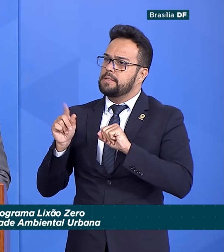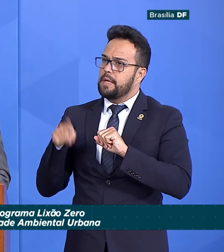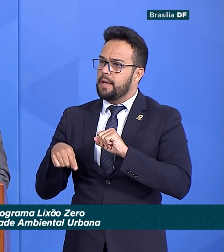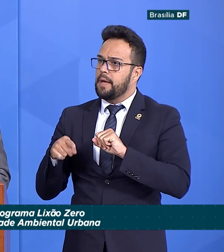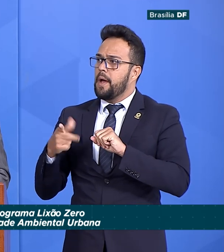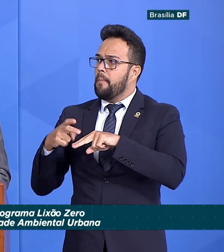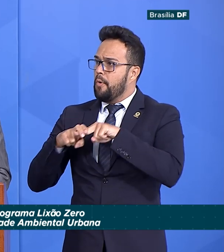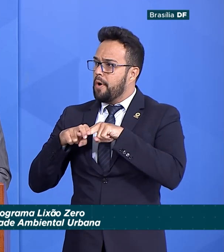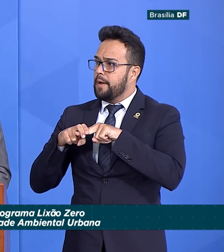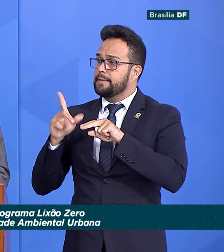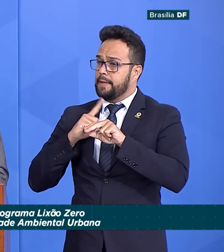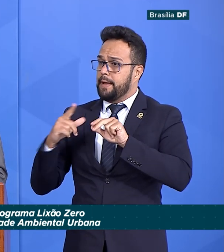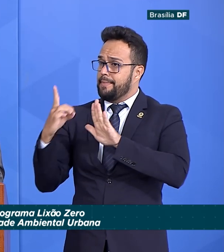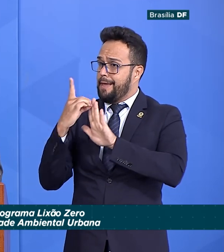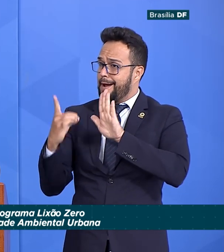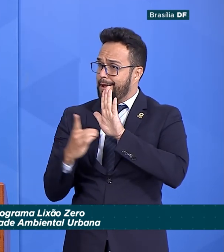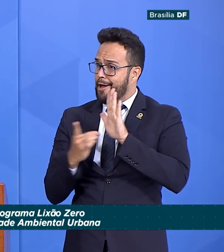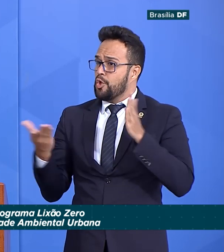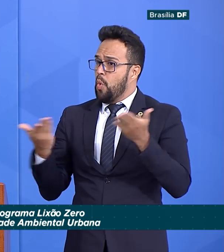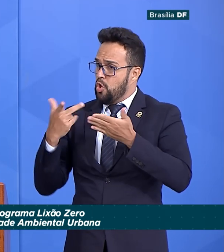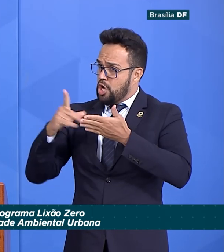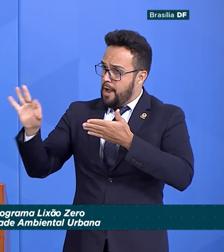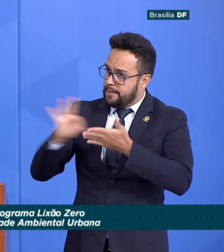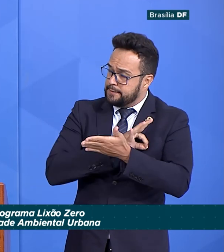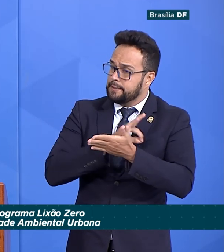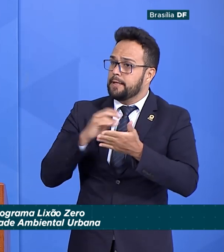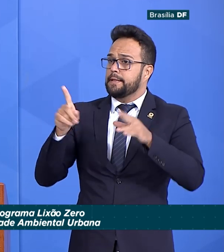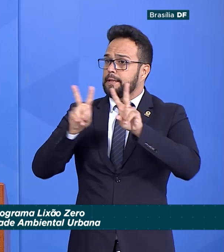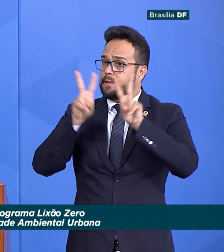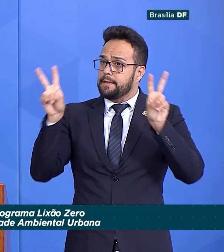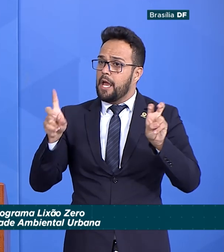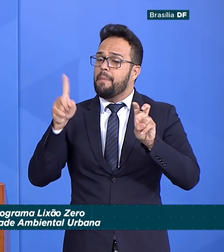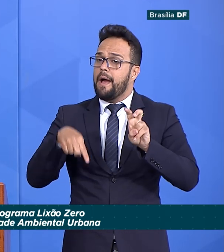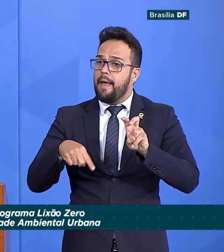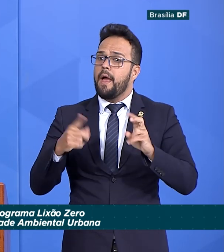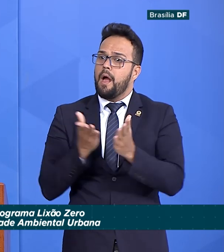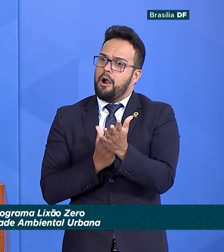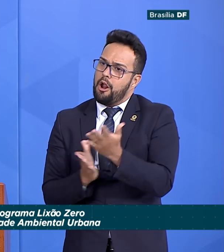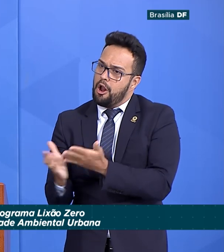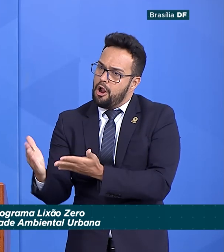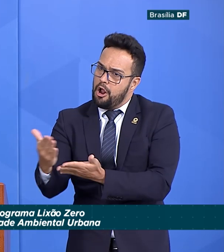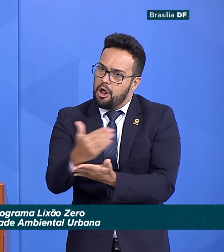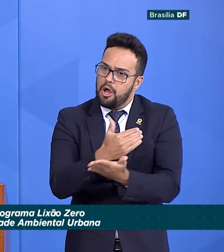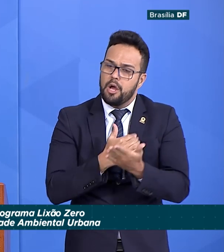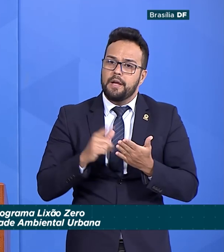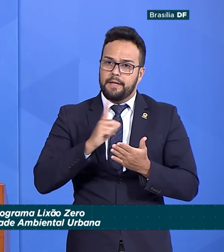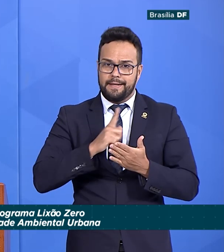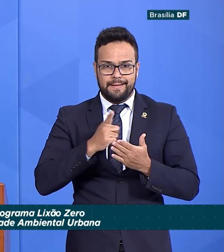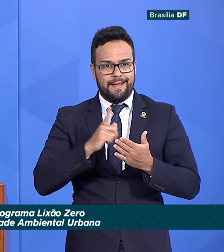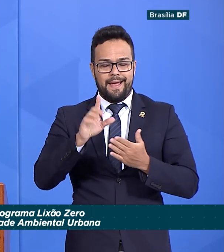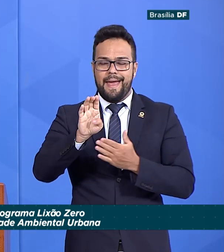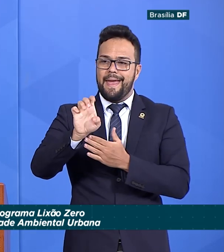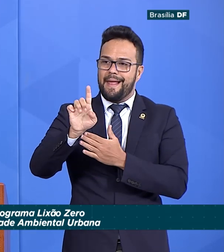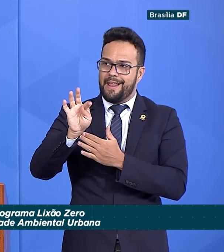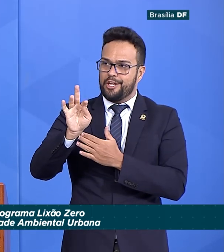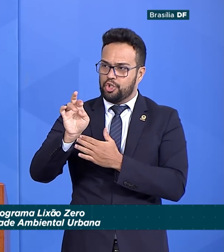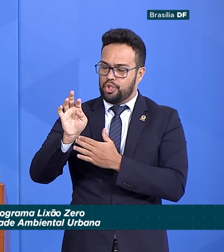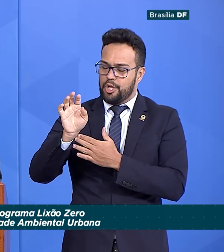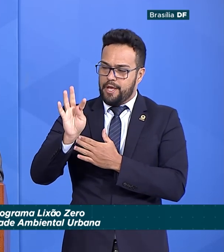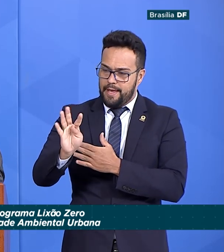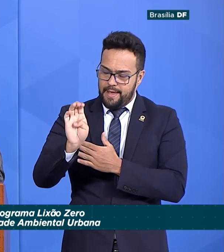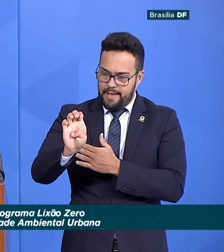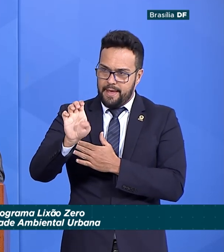cujo decreto hoje o senhor assina para mais um tema, que é o recolhimento dos eletroeletrônicos e a reinserção do produto